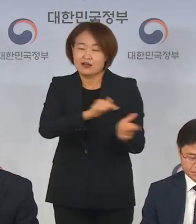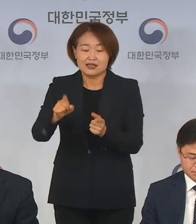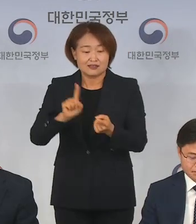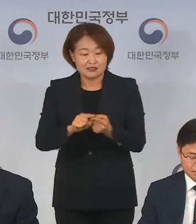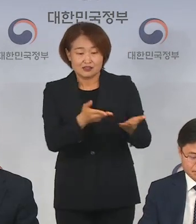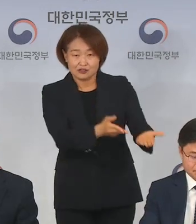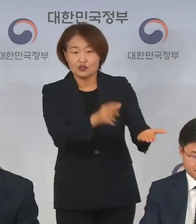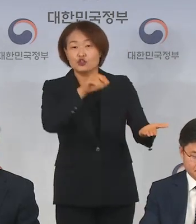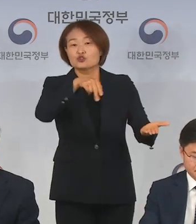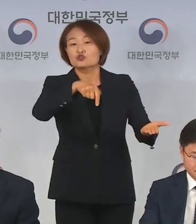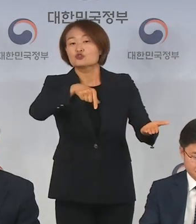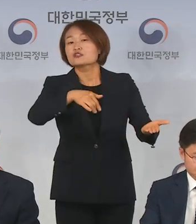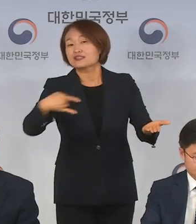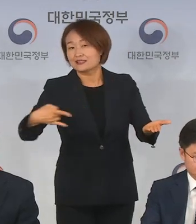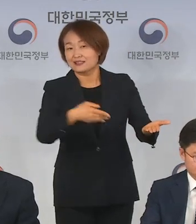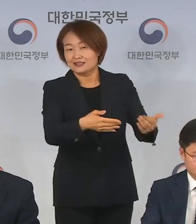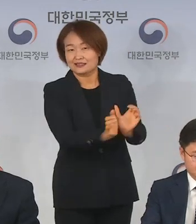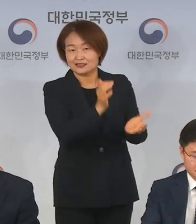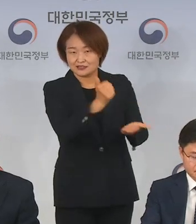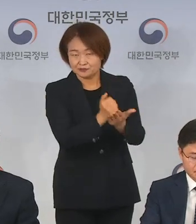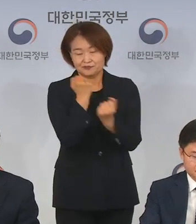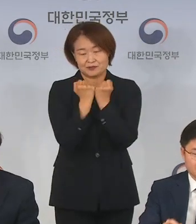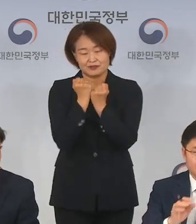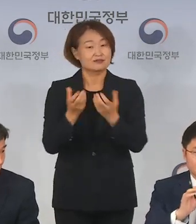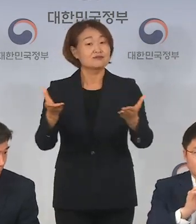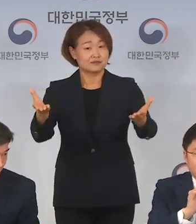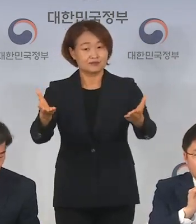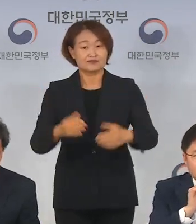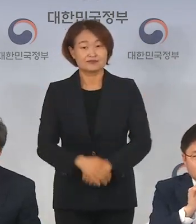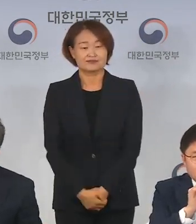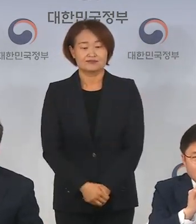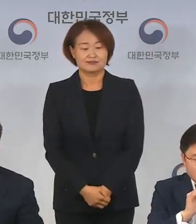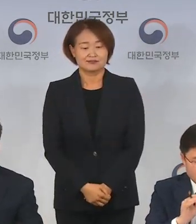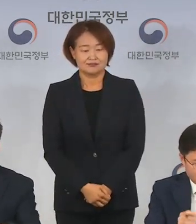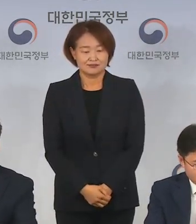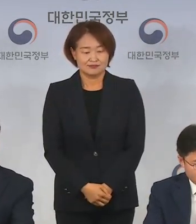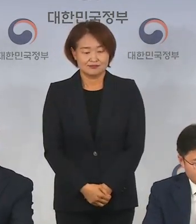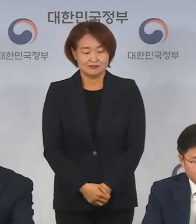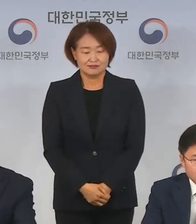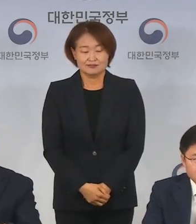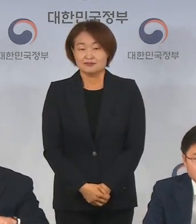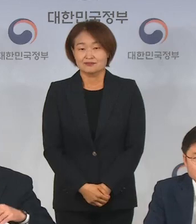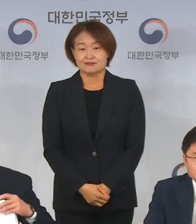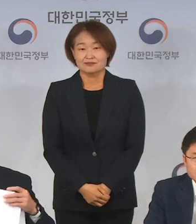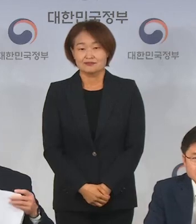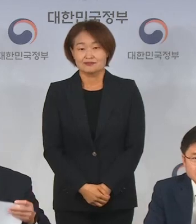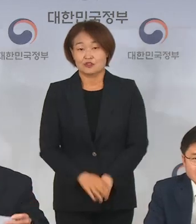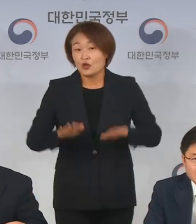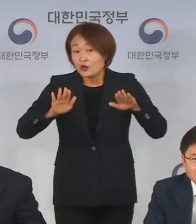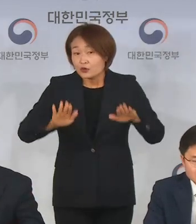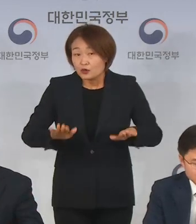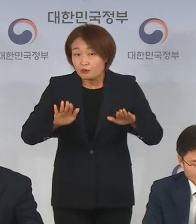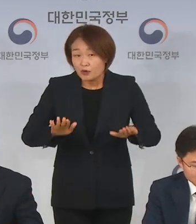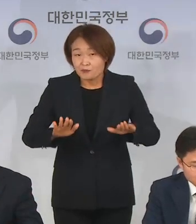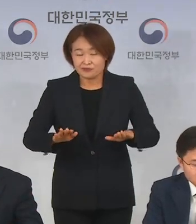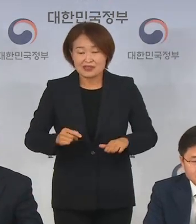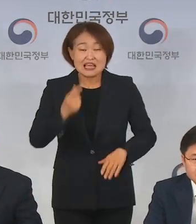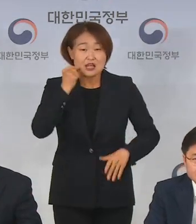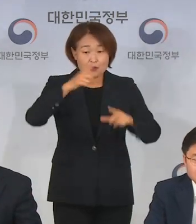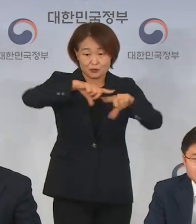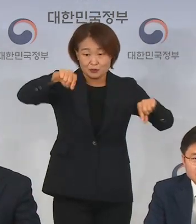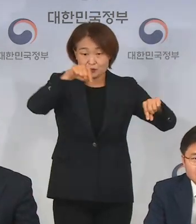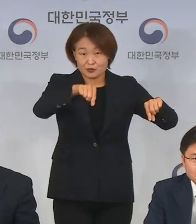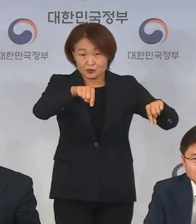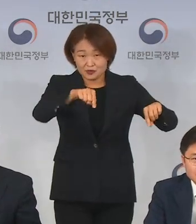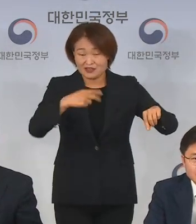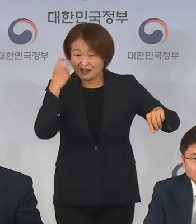유국희 단장께서 더 자세히 설명드리도록 하겠습니다. 예. 이번 시찰단 단장을